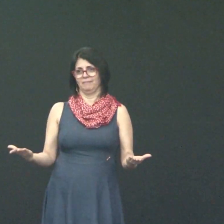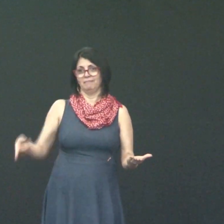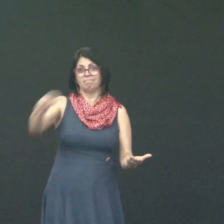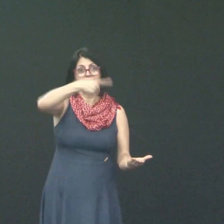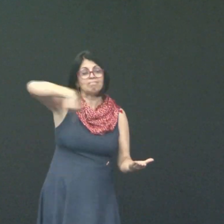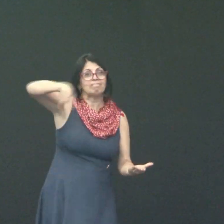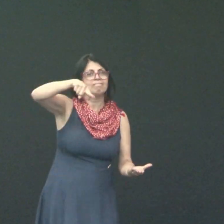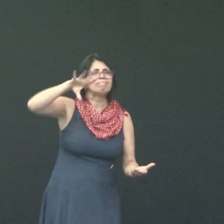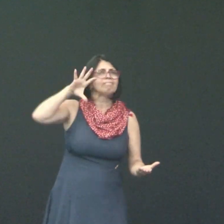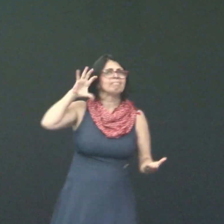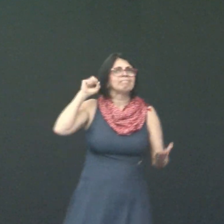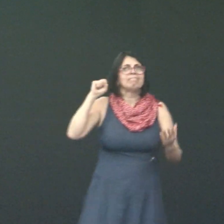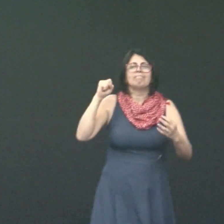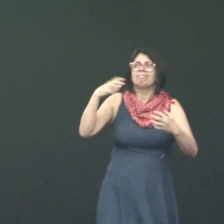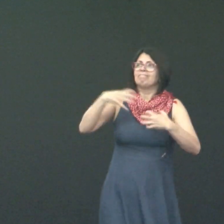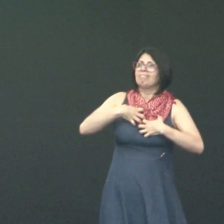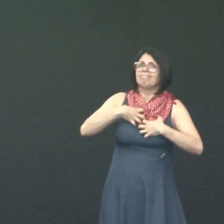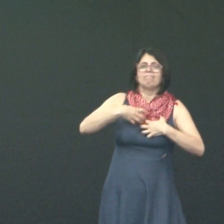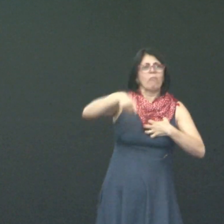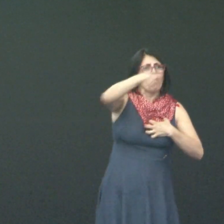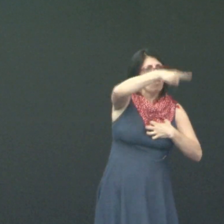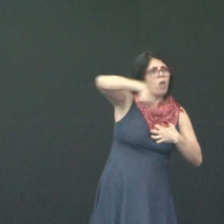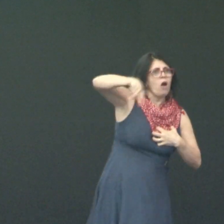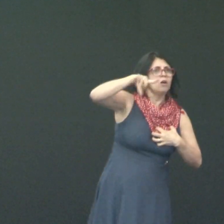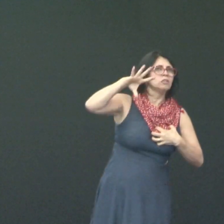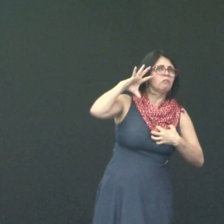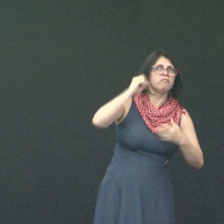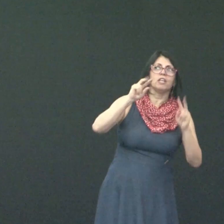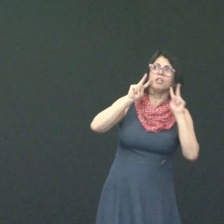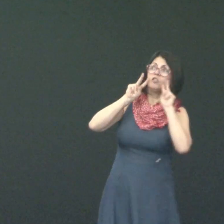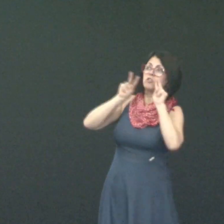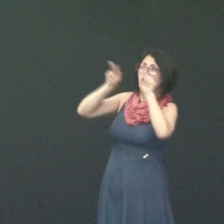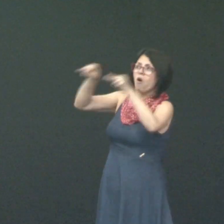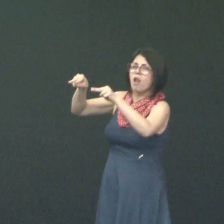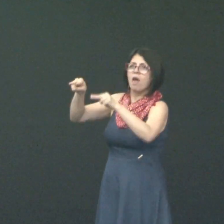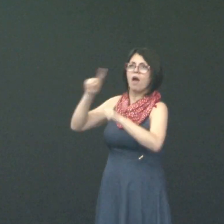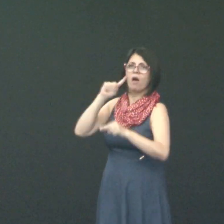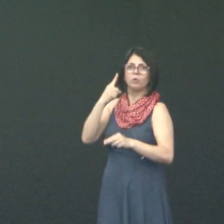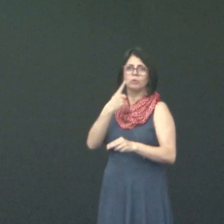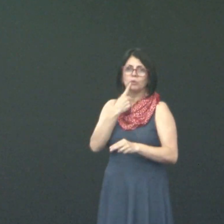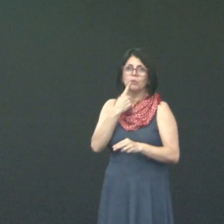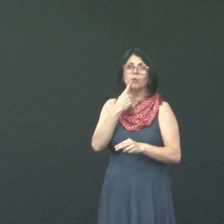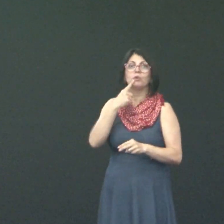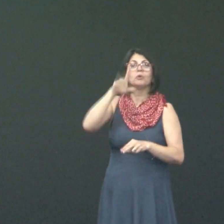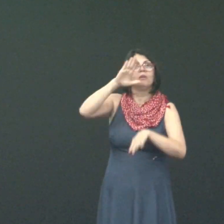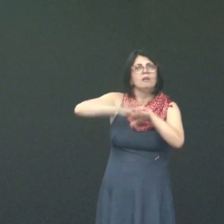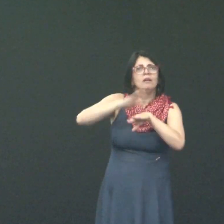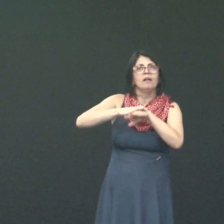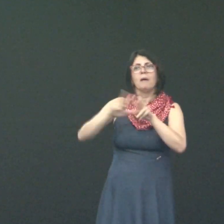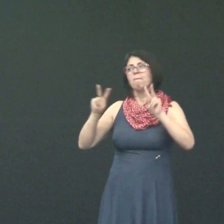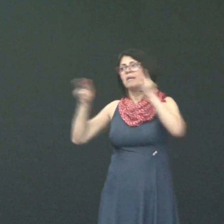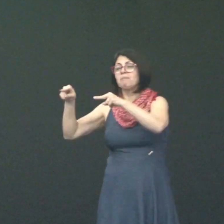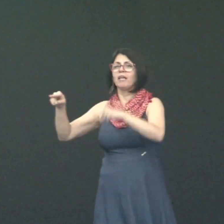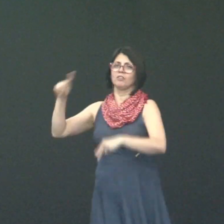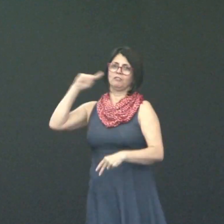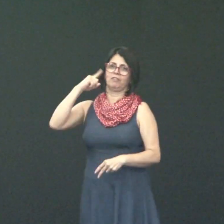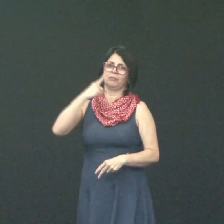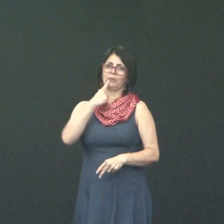essa experiência, que pertence aos surdos. Quando o ouvinte, ele percebe que